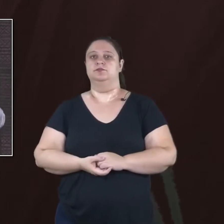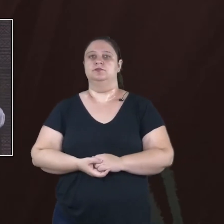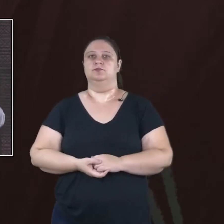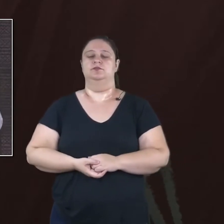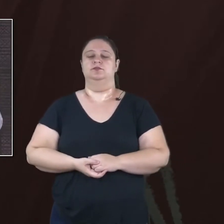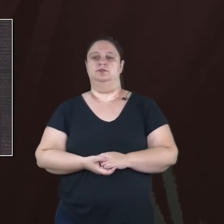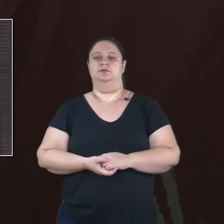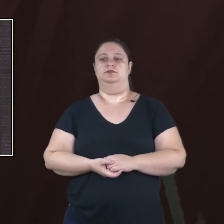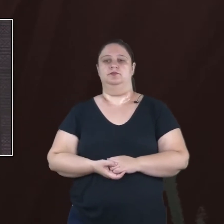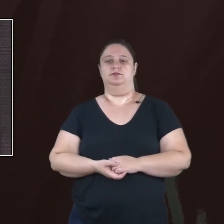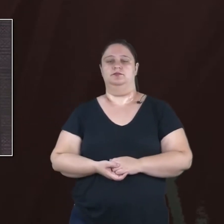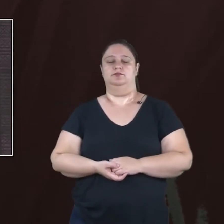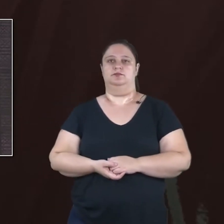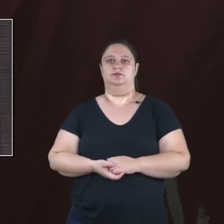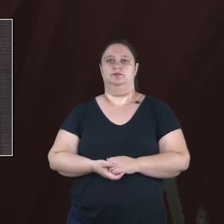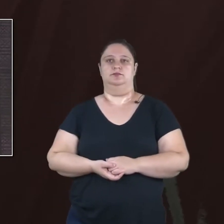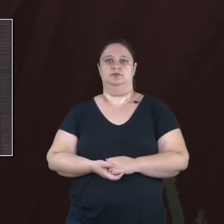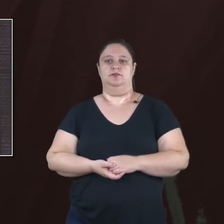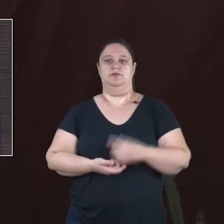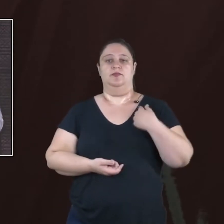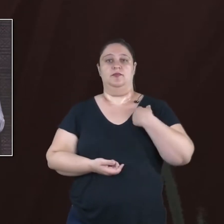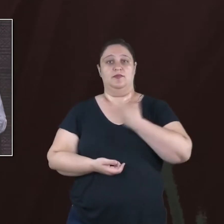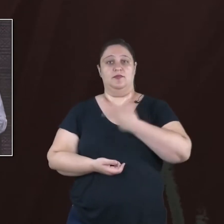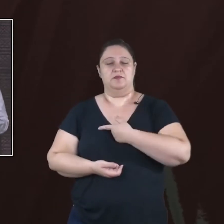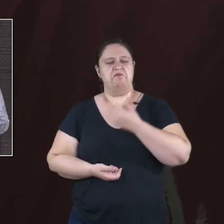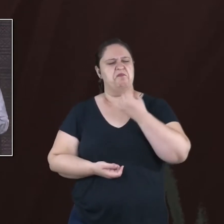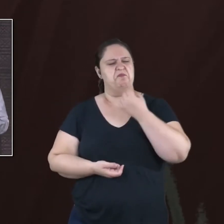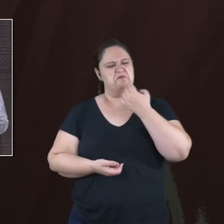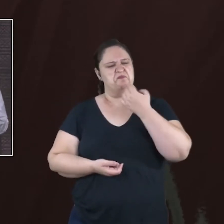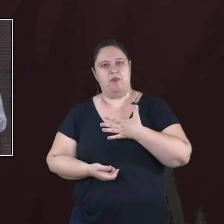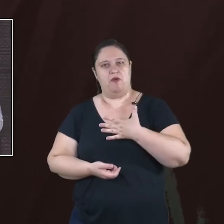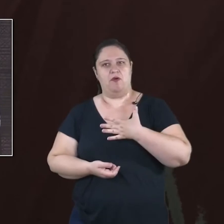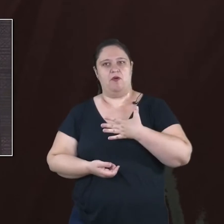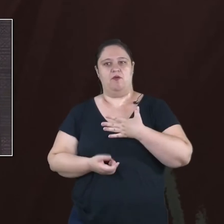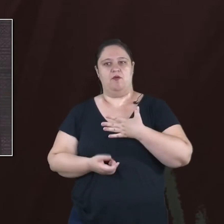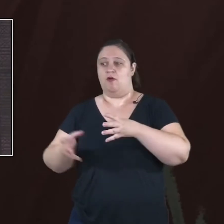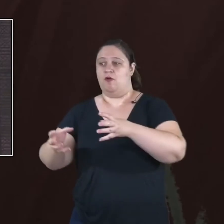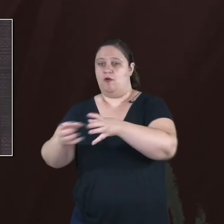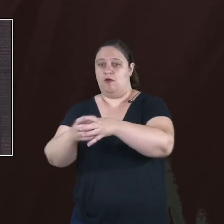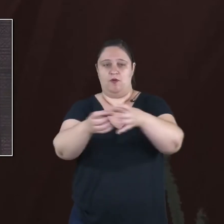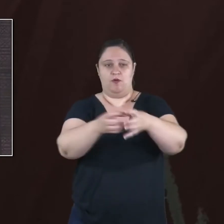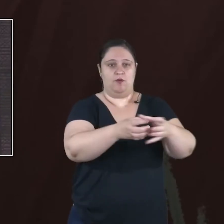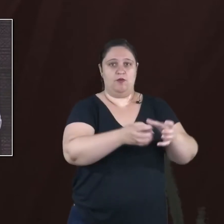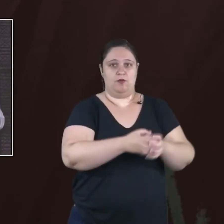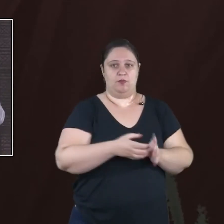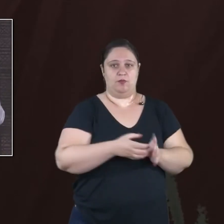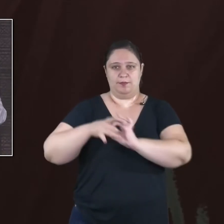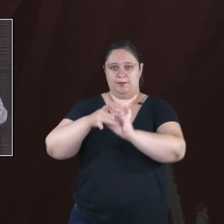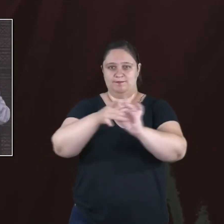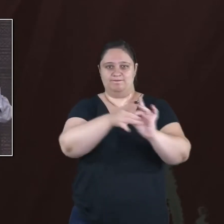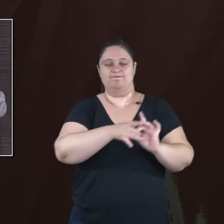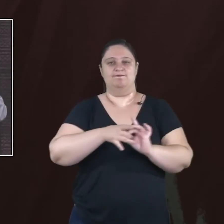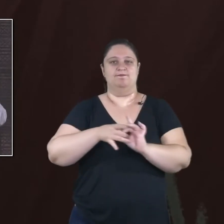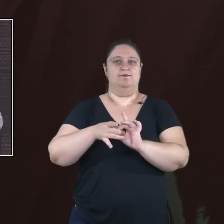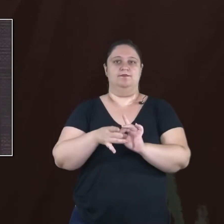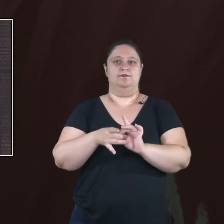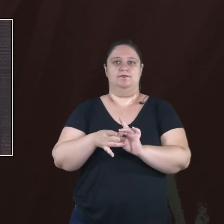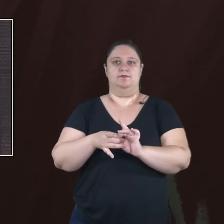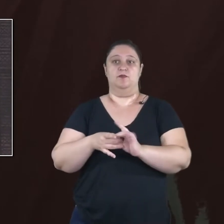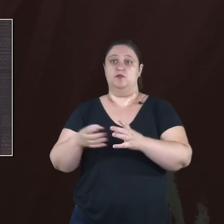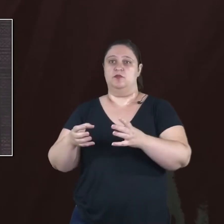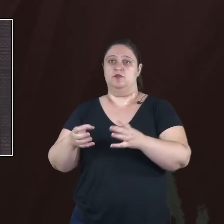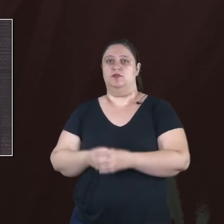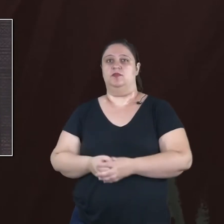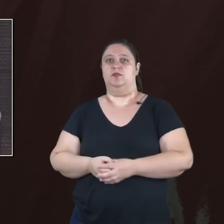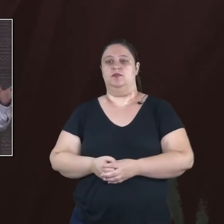A cumplicidade entre nós é admirável. Os grupos cristãos olham para nós, como vocês conseguem